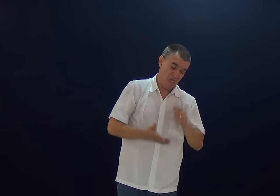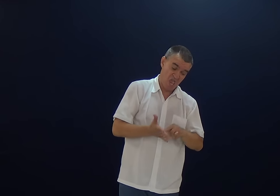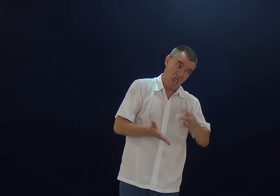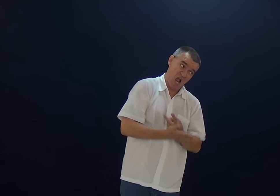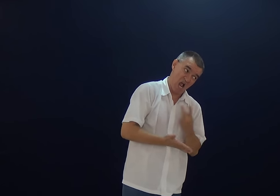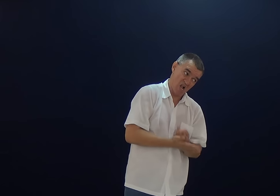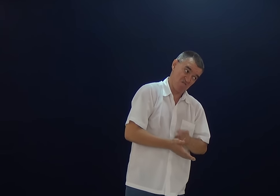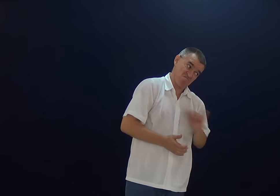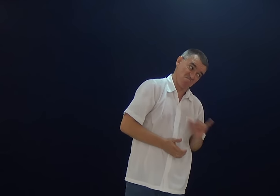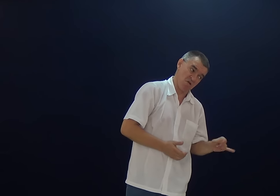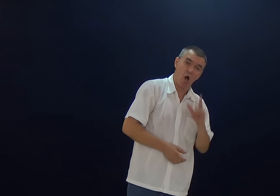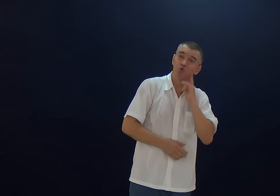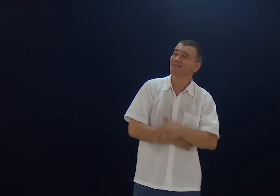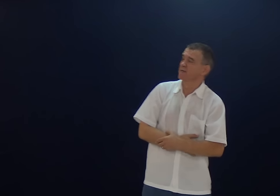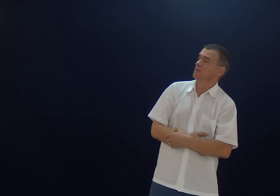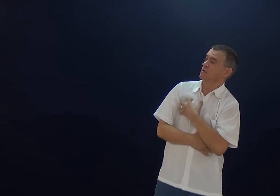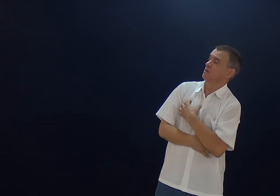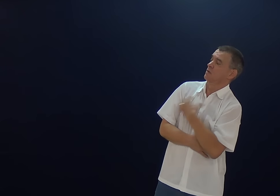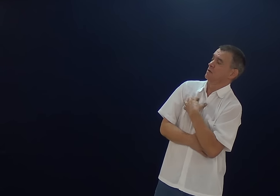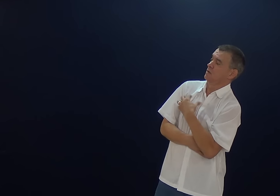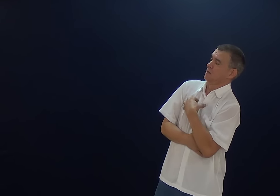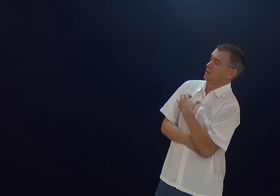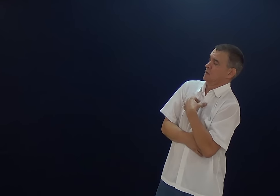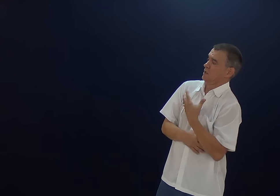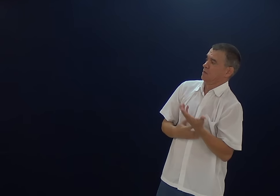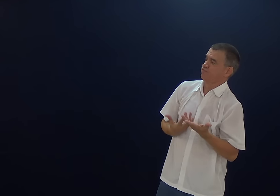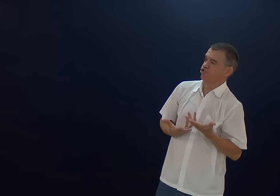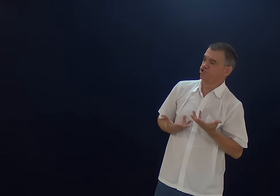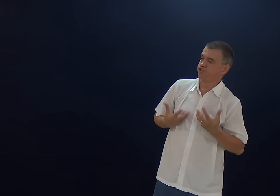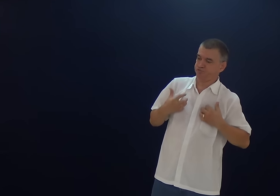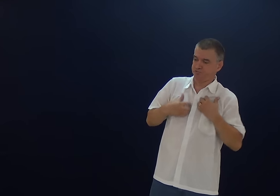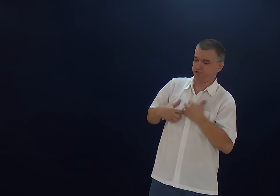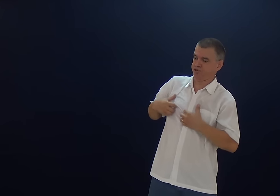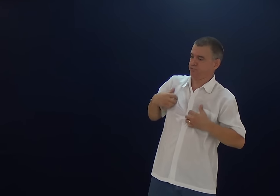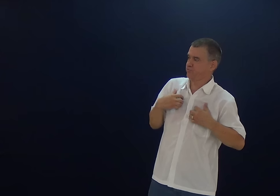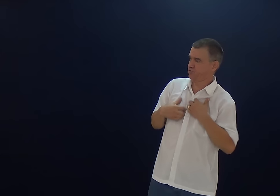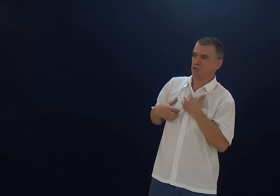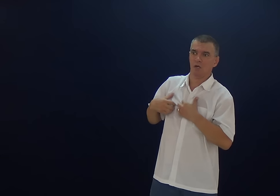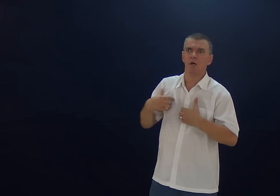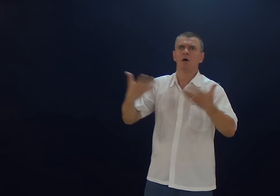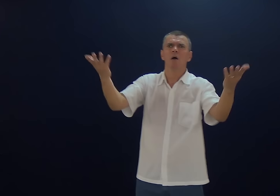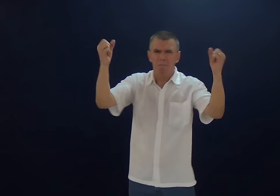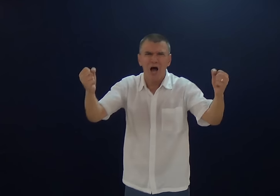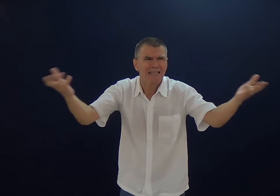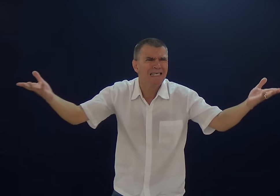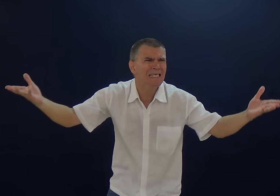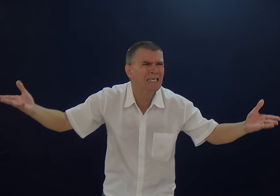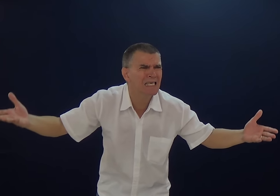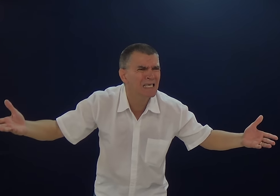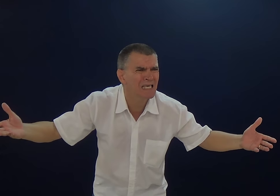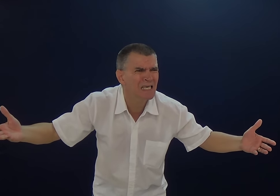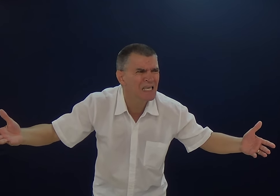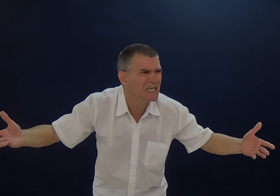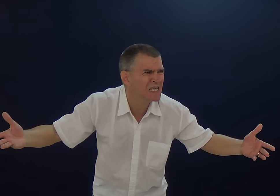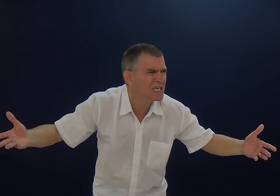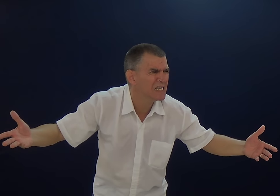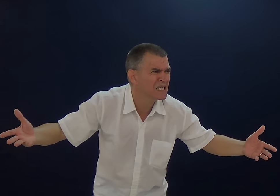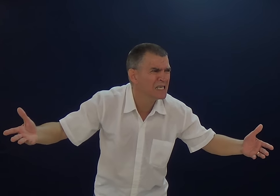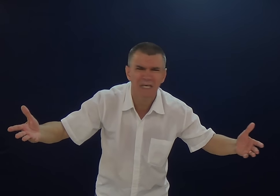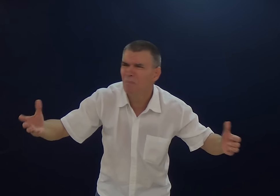Salomão tá pregando errado viu que ele tá ensinando errado e aí de repente o que tá ouvindo começa isso pode acontecer